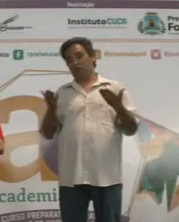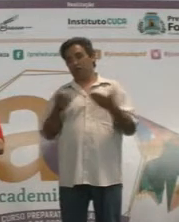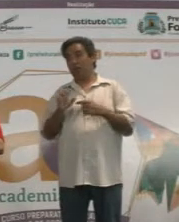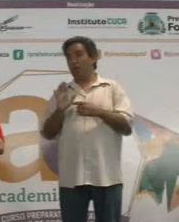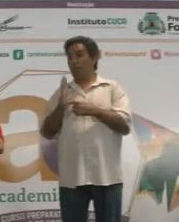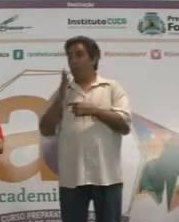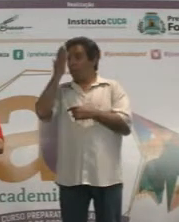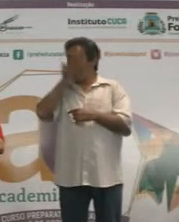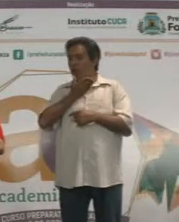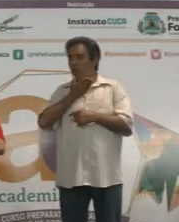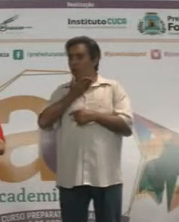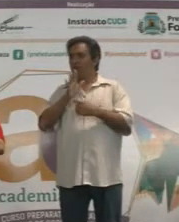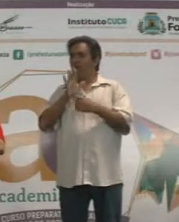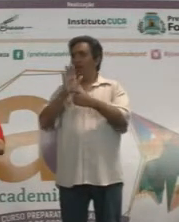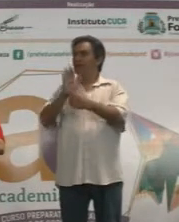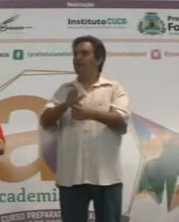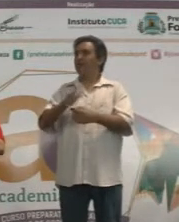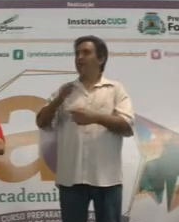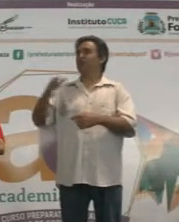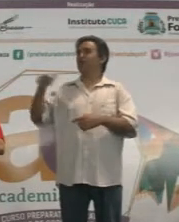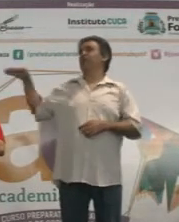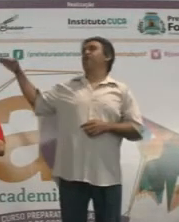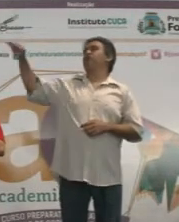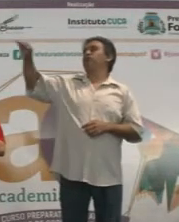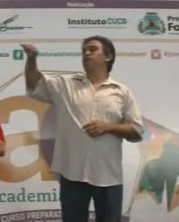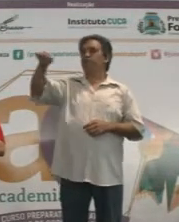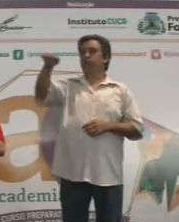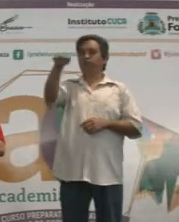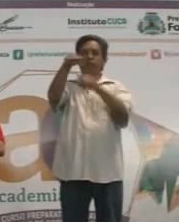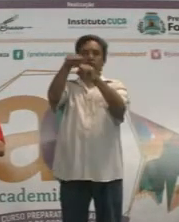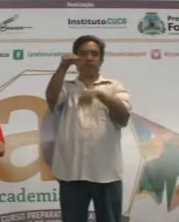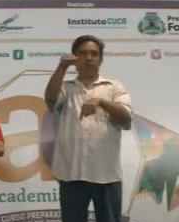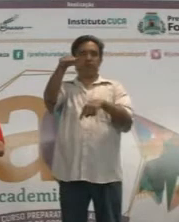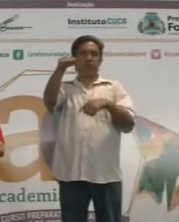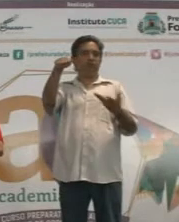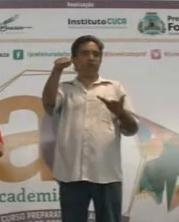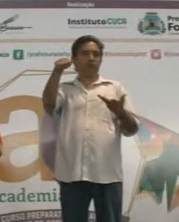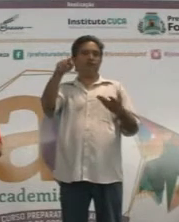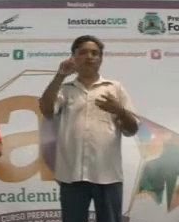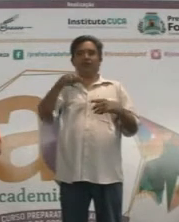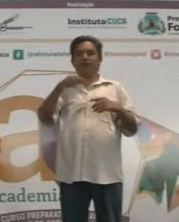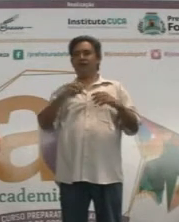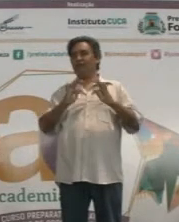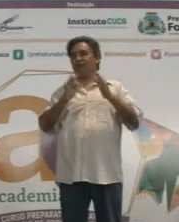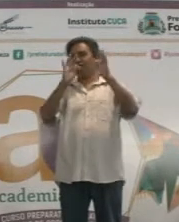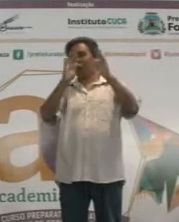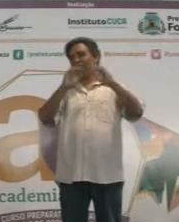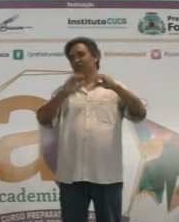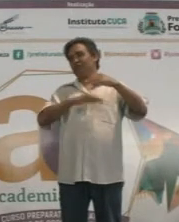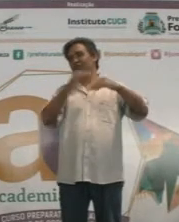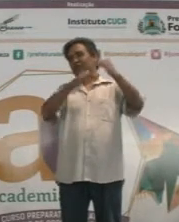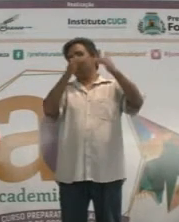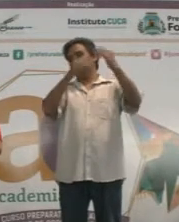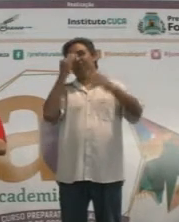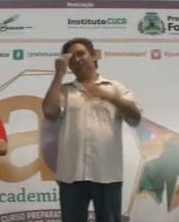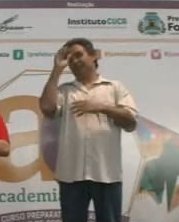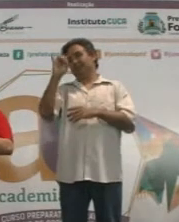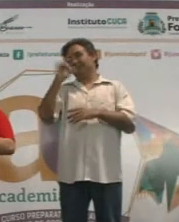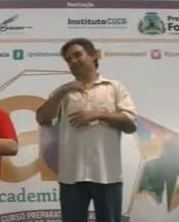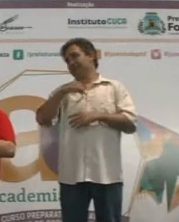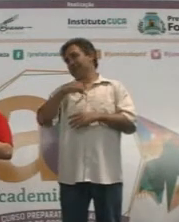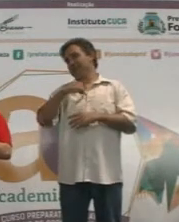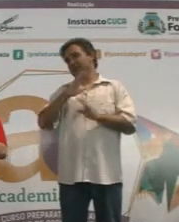provável, de mandar um disco voador para cá, aí é uma questão de evolução tecnológica. Não sei se eles ainda têm esse